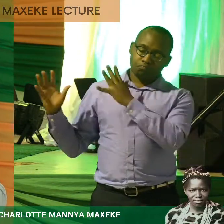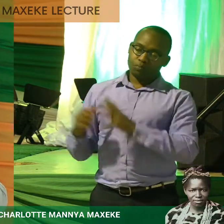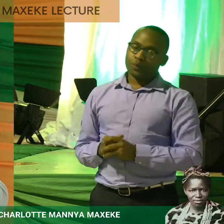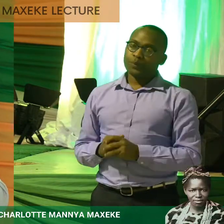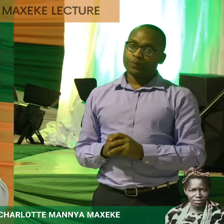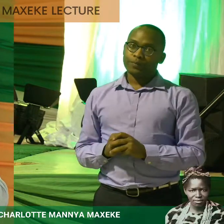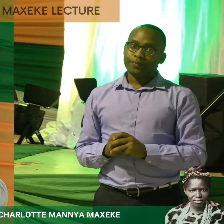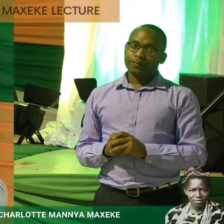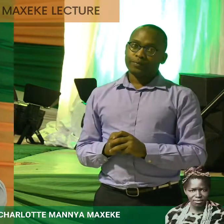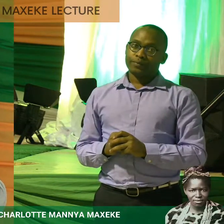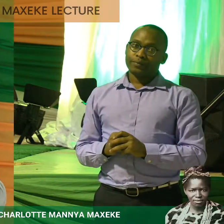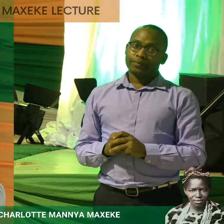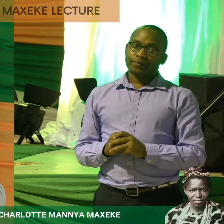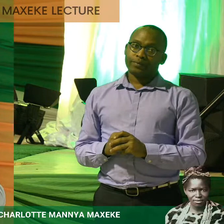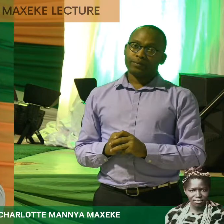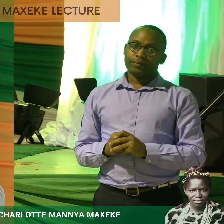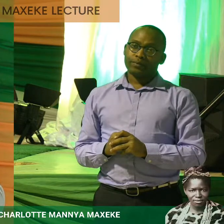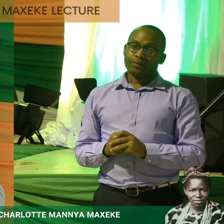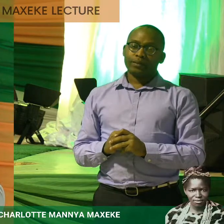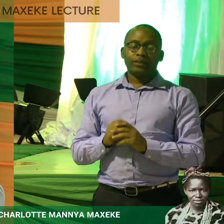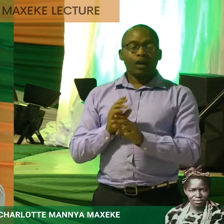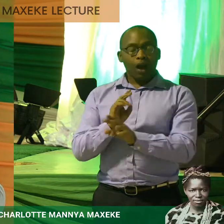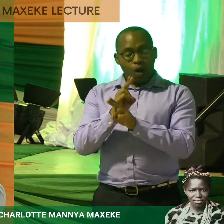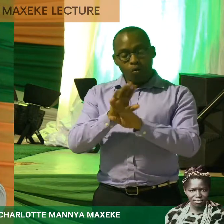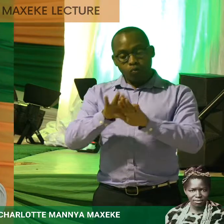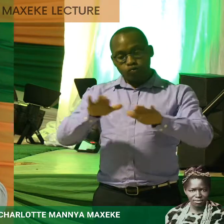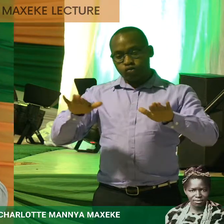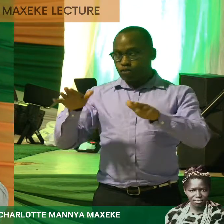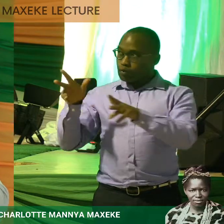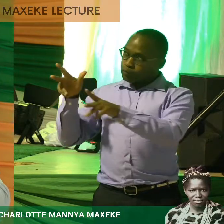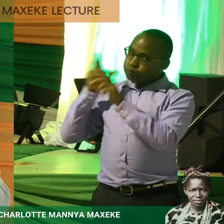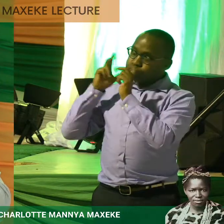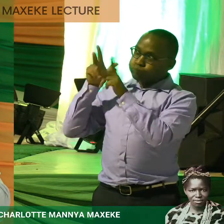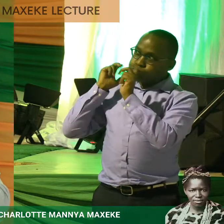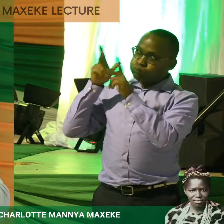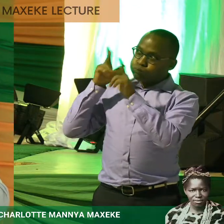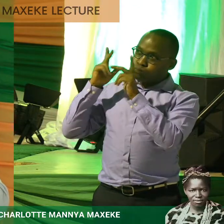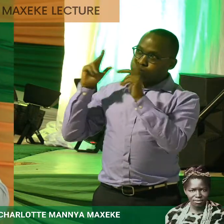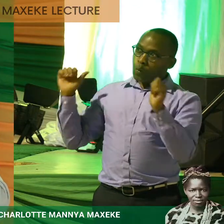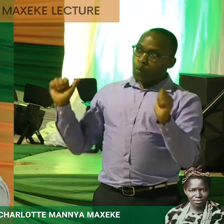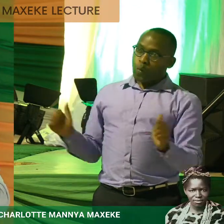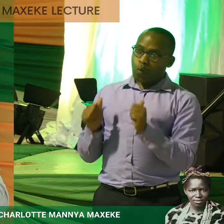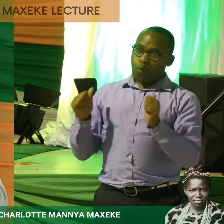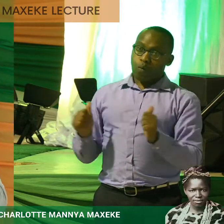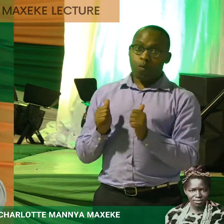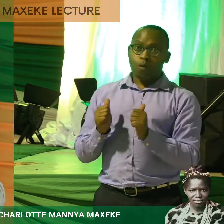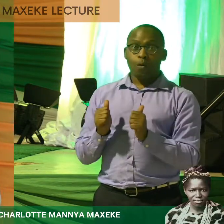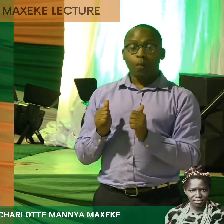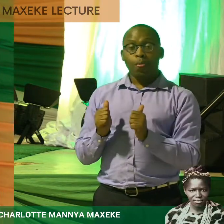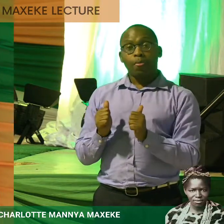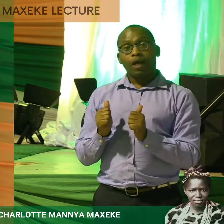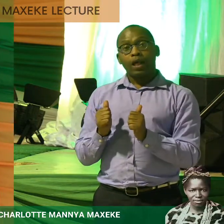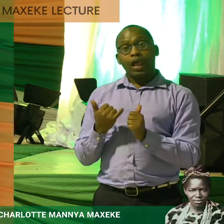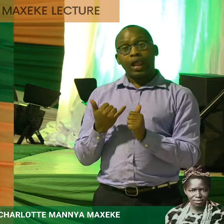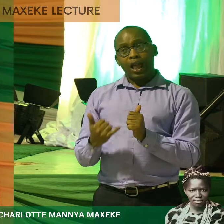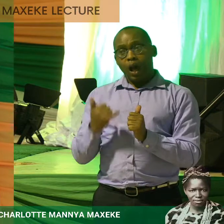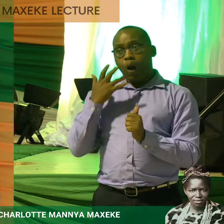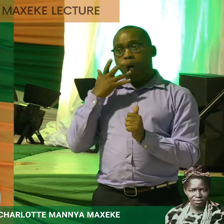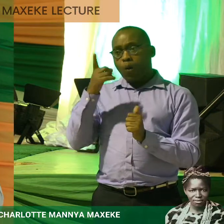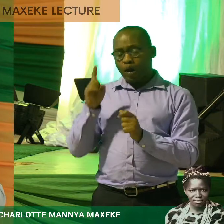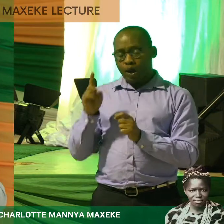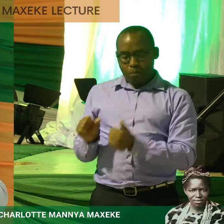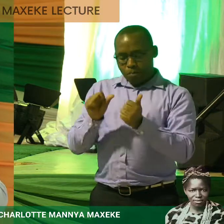siyabulela Mbathane abantwana kubevile noba bebefunda ezincwadini ngobomi